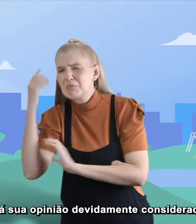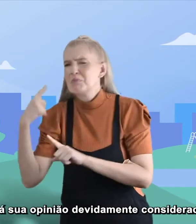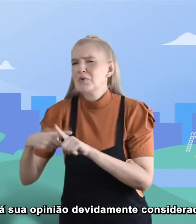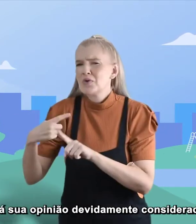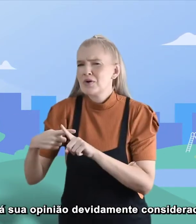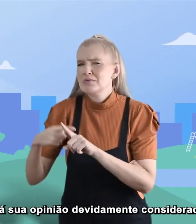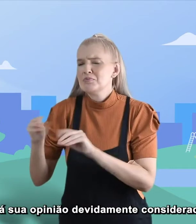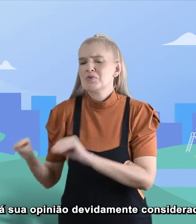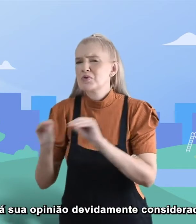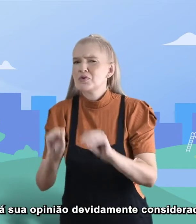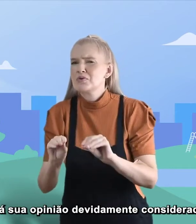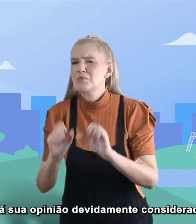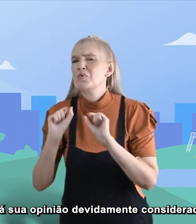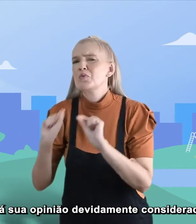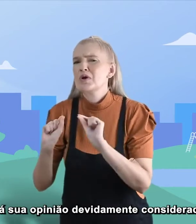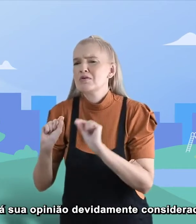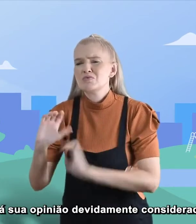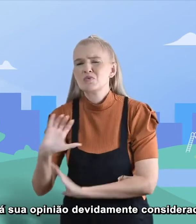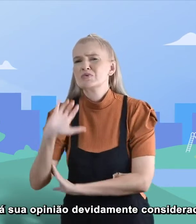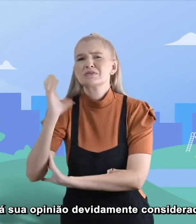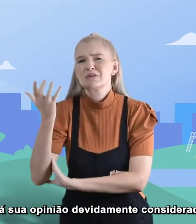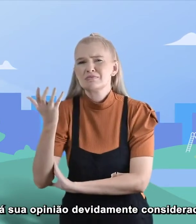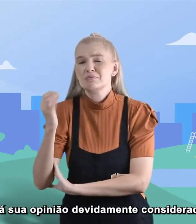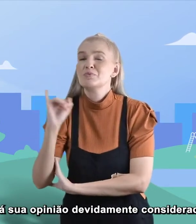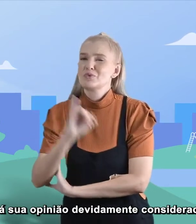opinião devidamente considerada.